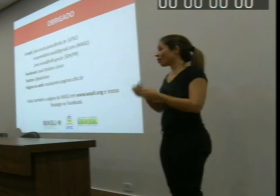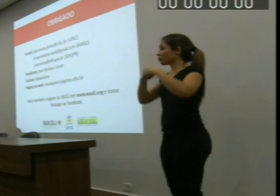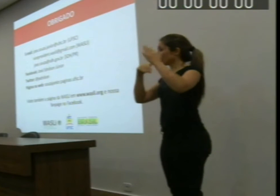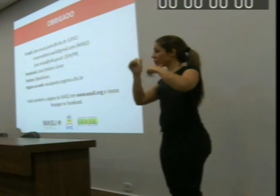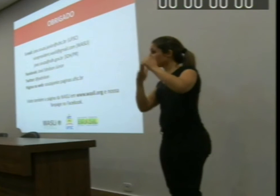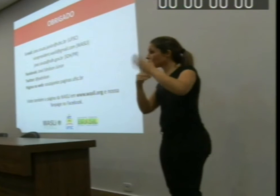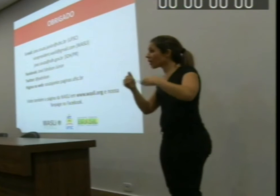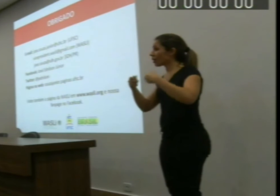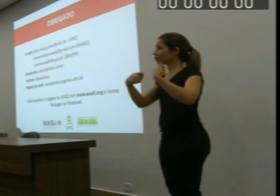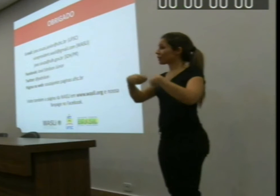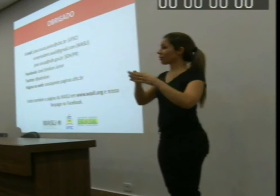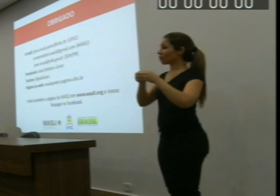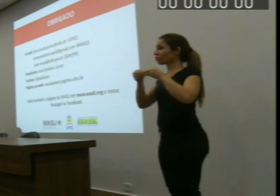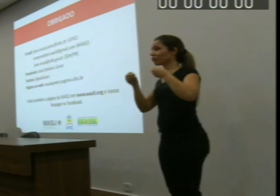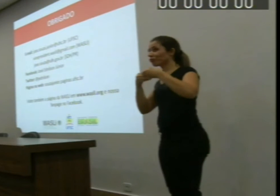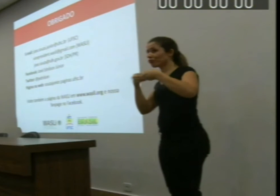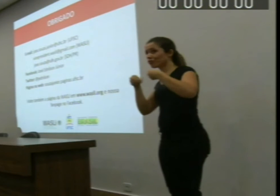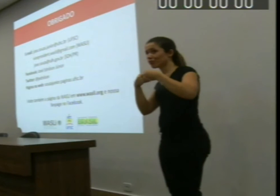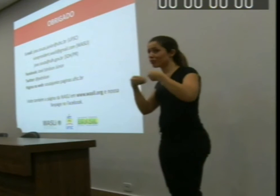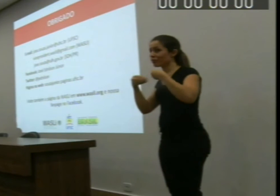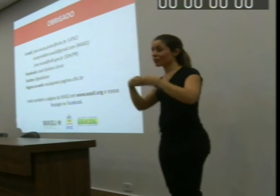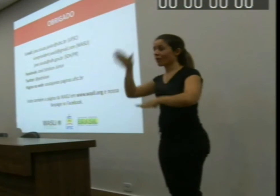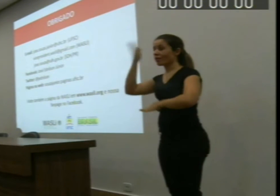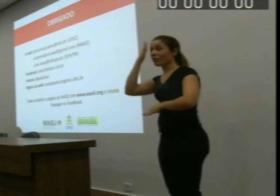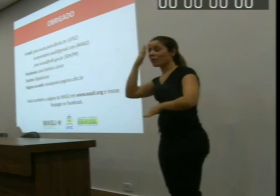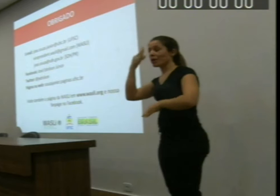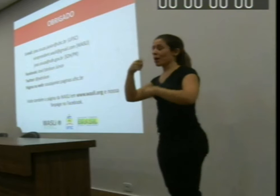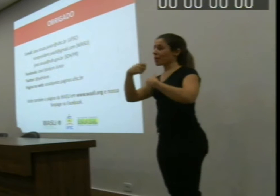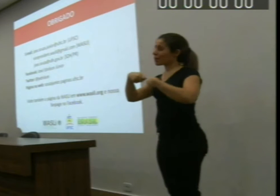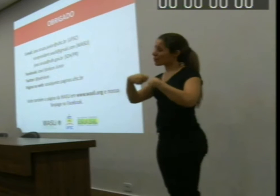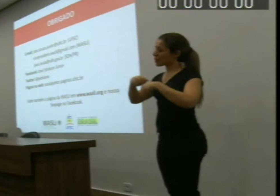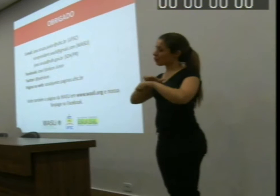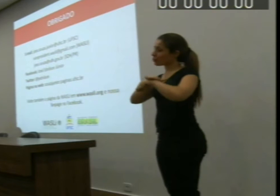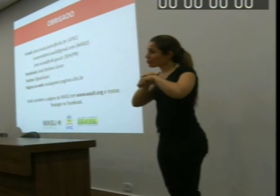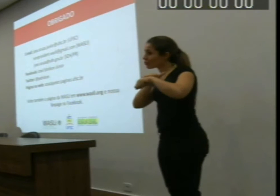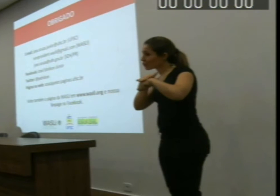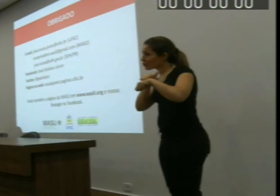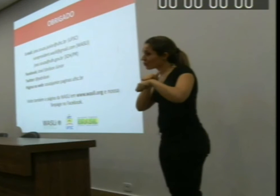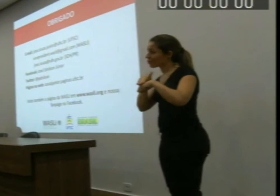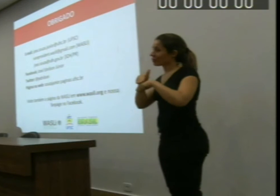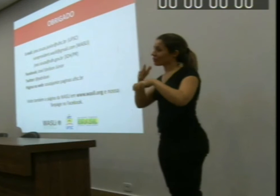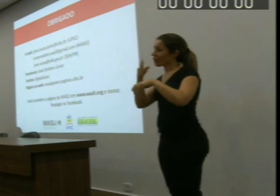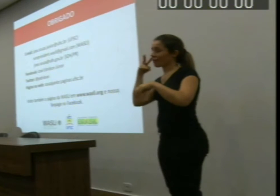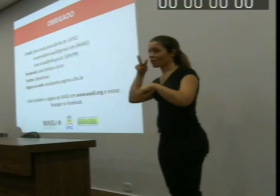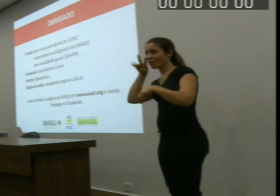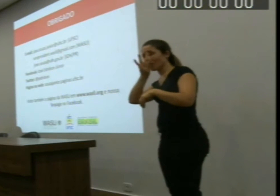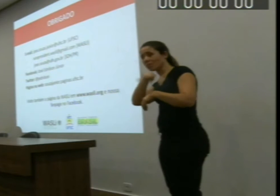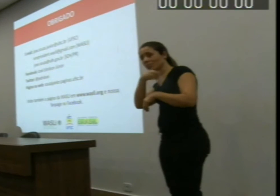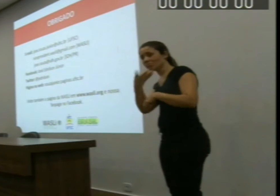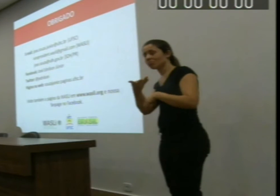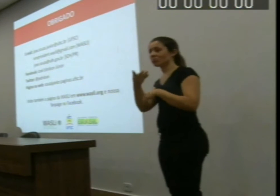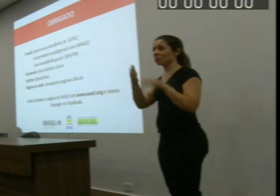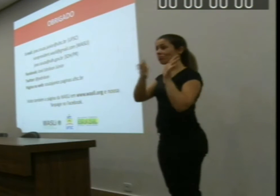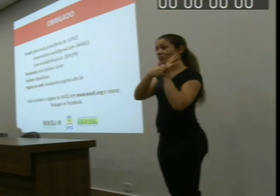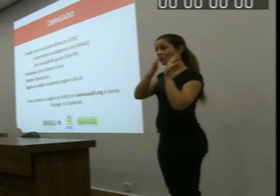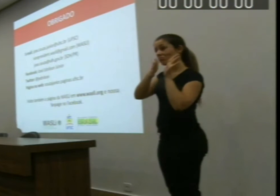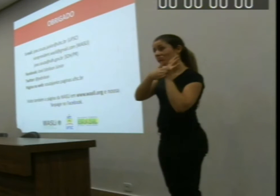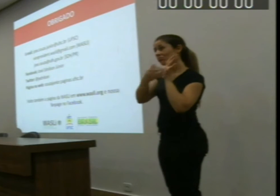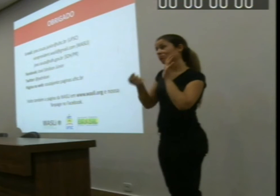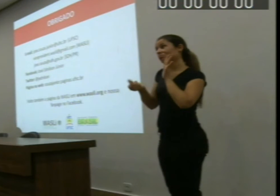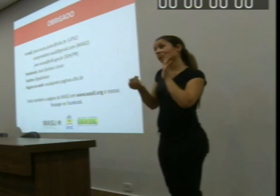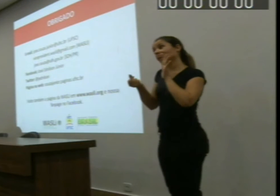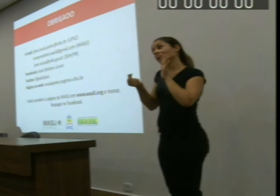flexíveis para entender que que você negocia você faz eh eh eh propostas de preço você